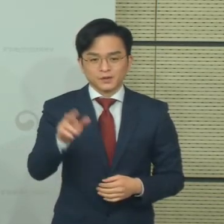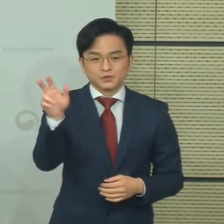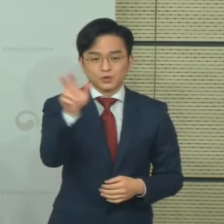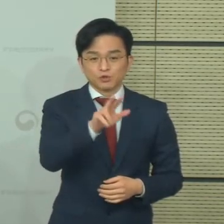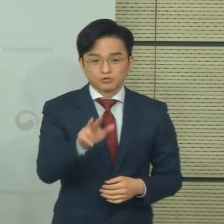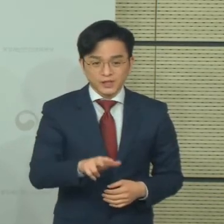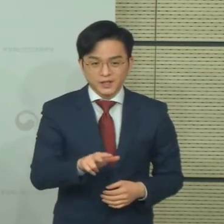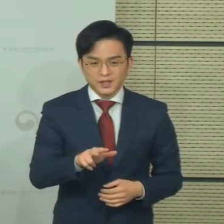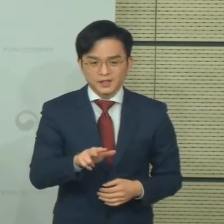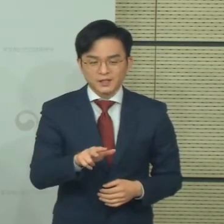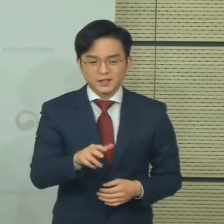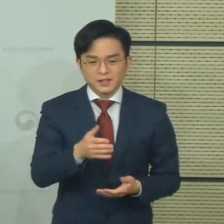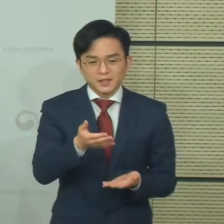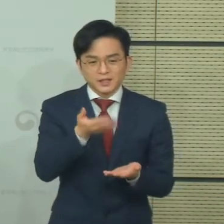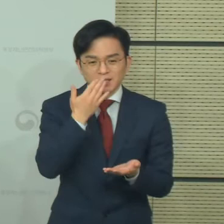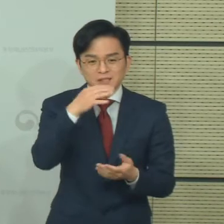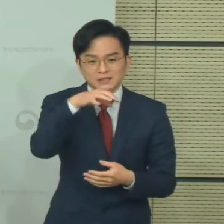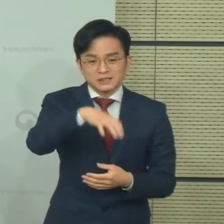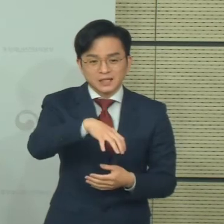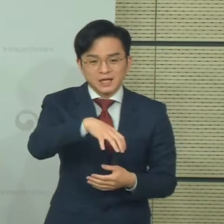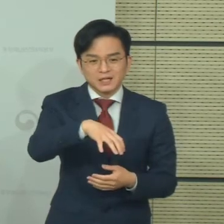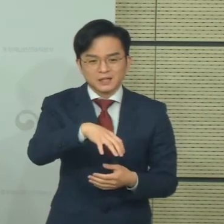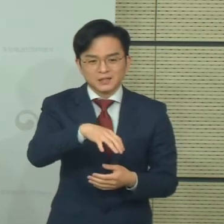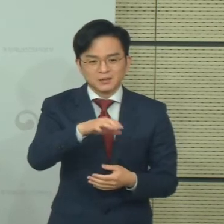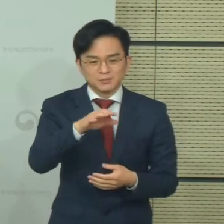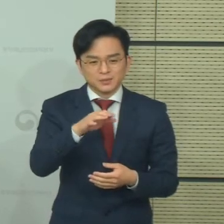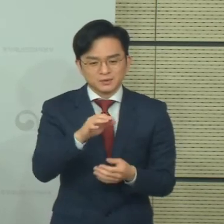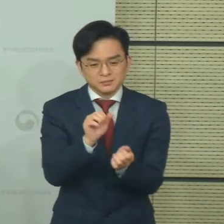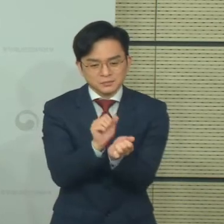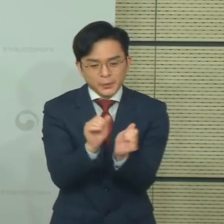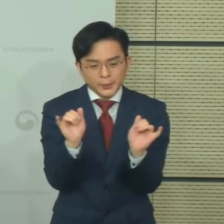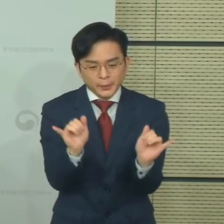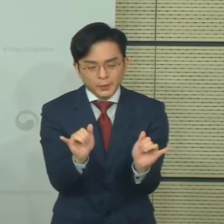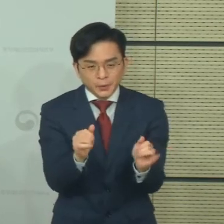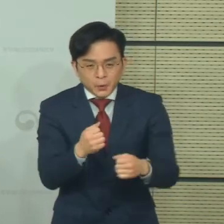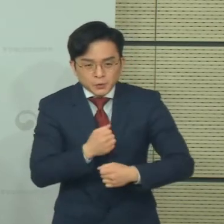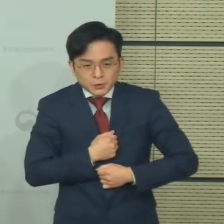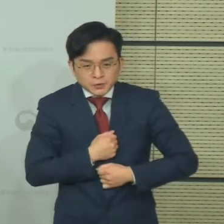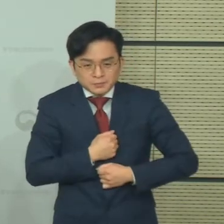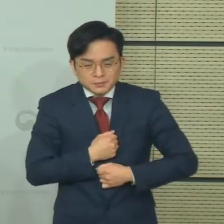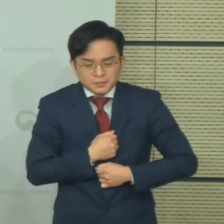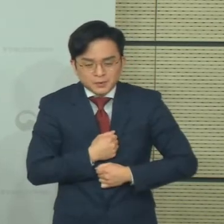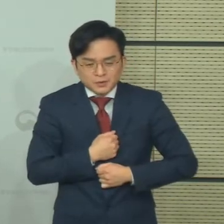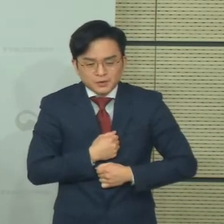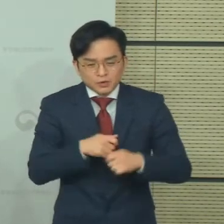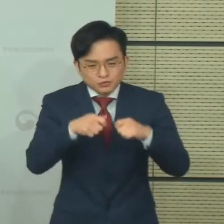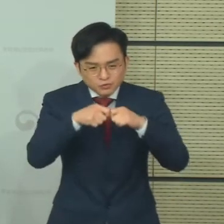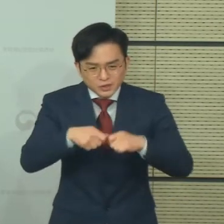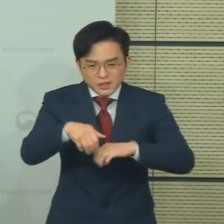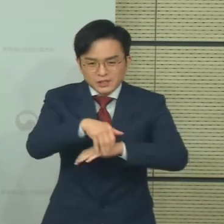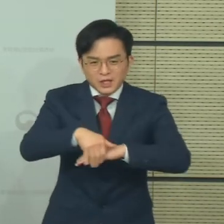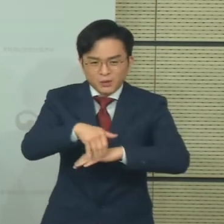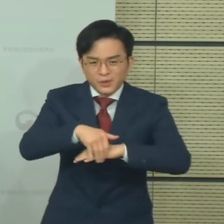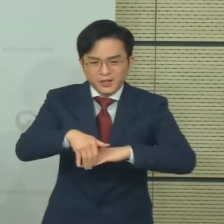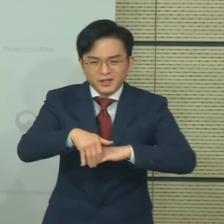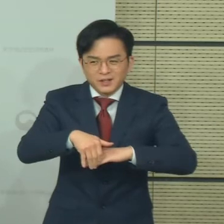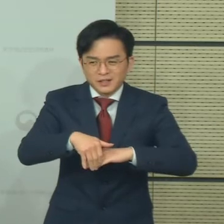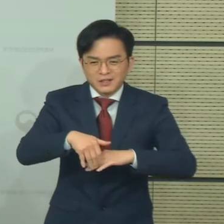어떻게 식사를 해야 되는지에 대한 부분과 관련되어서는 저희도 일단 준비를 이제 하고 있고요. 다만